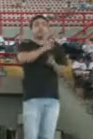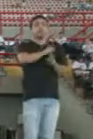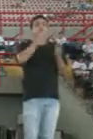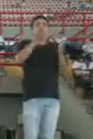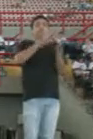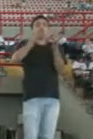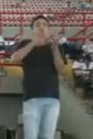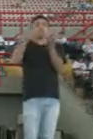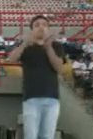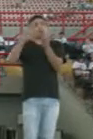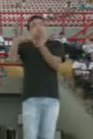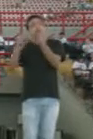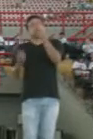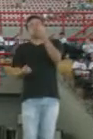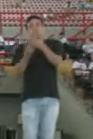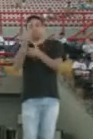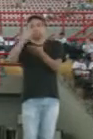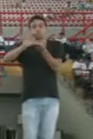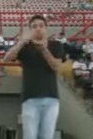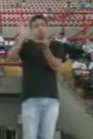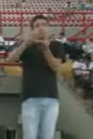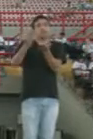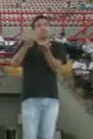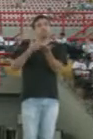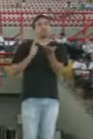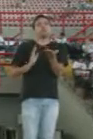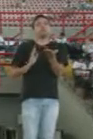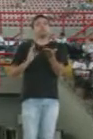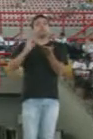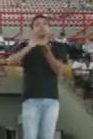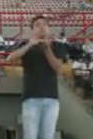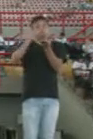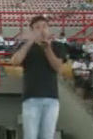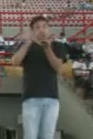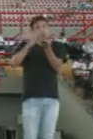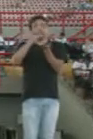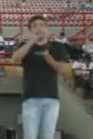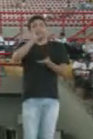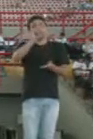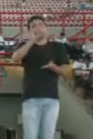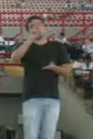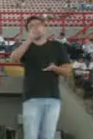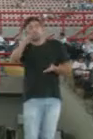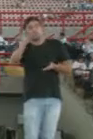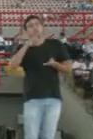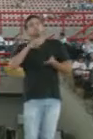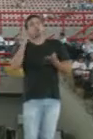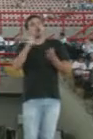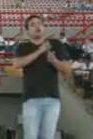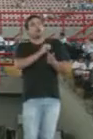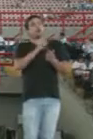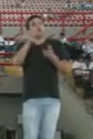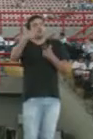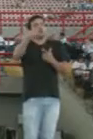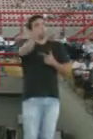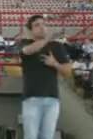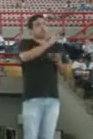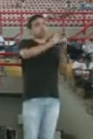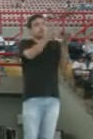do tipo para se tornar um livro. E a palavra livro amou outros livros e